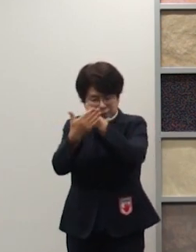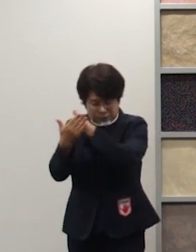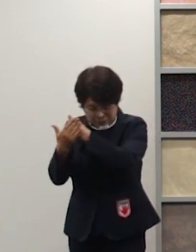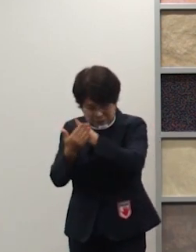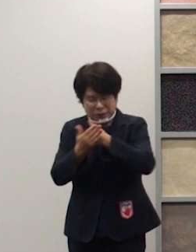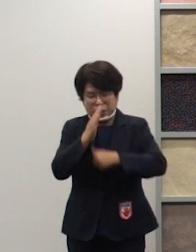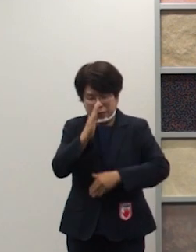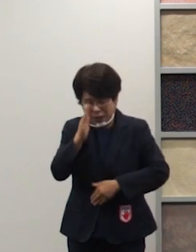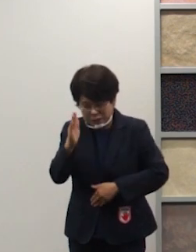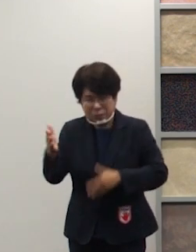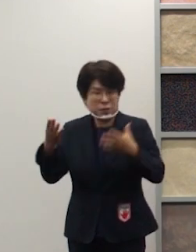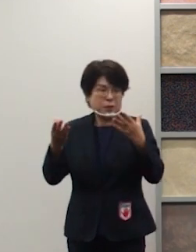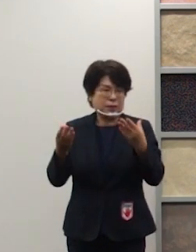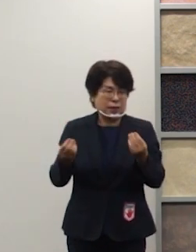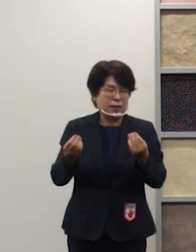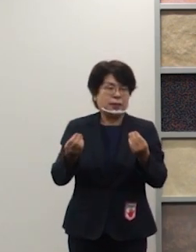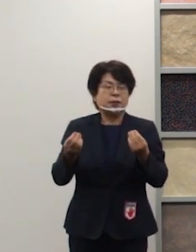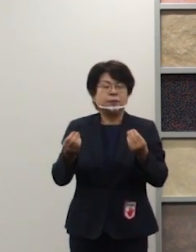が、